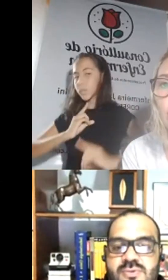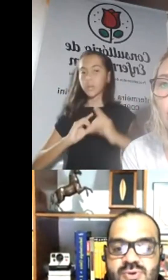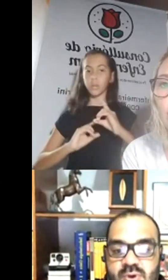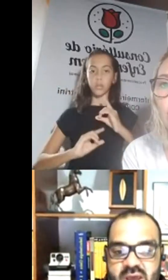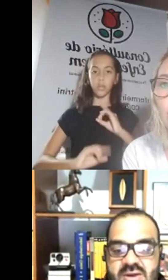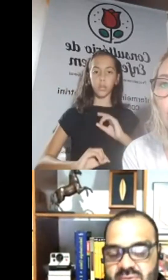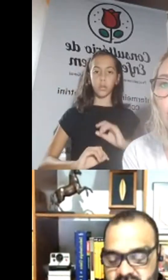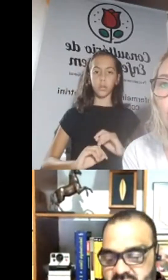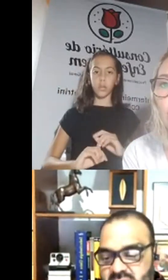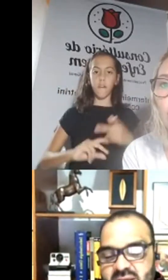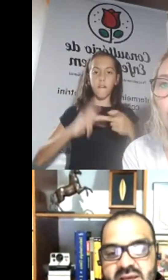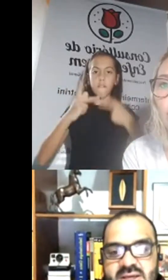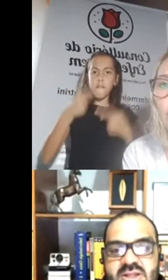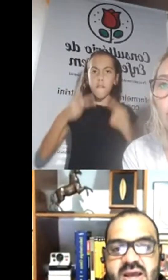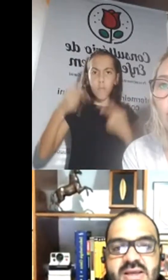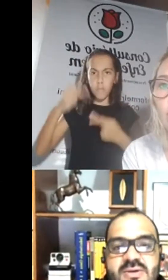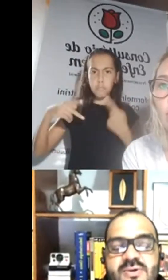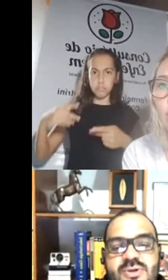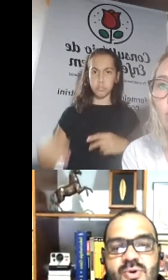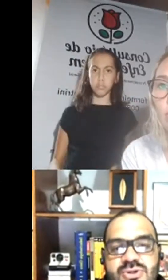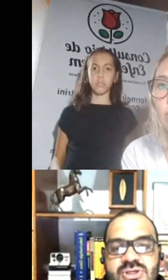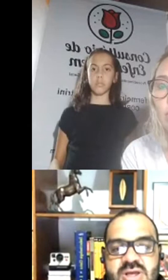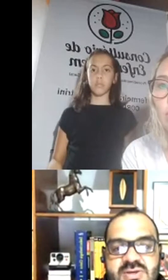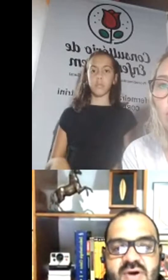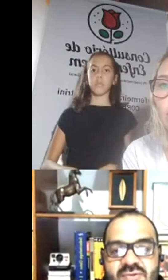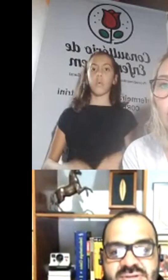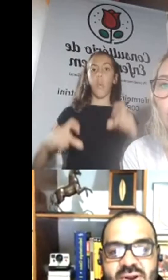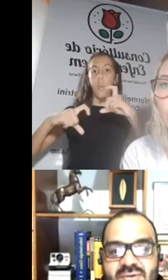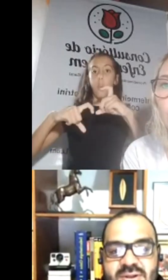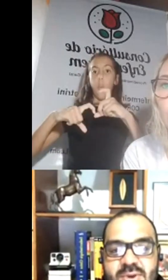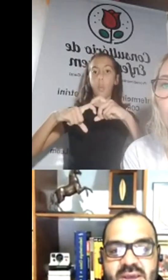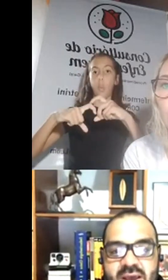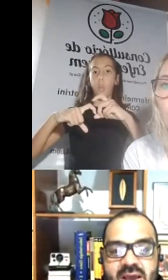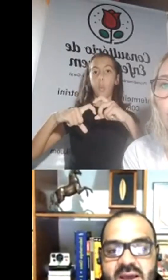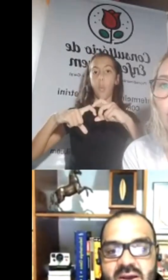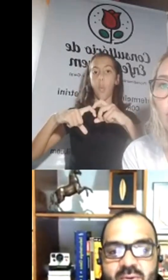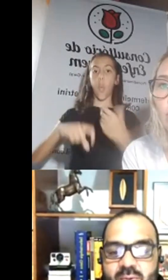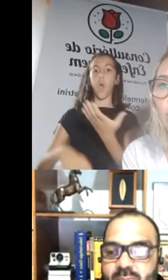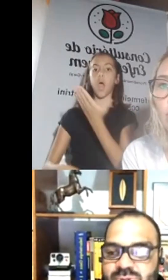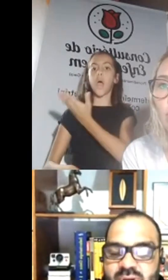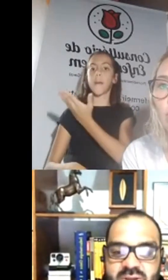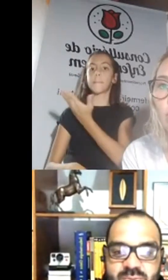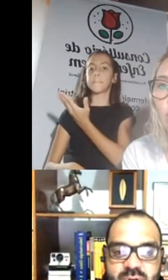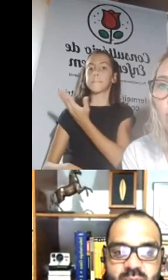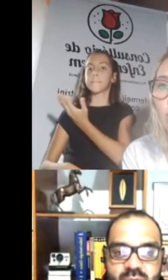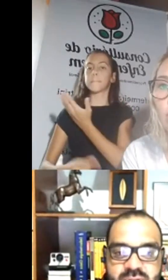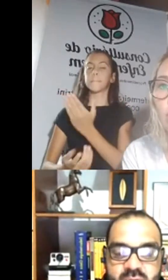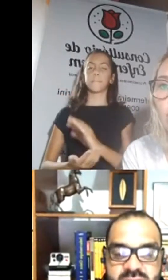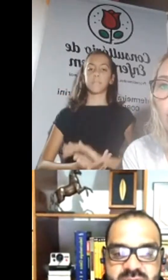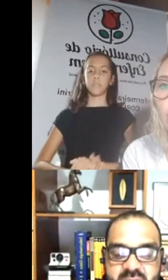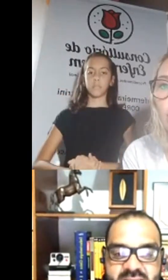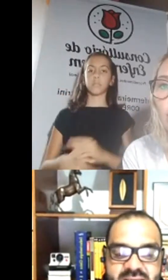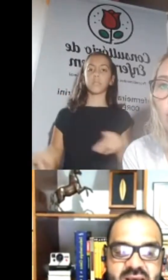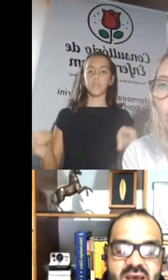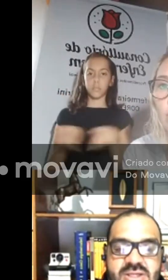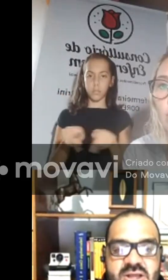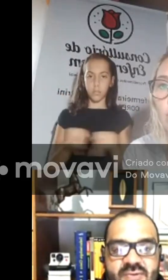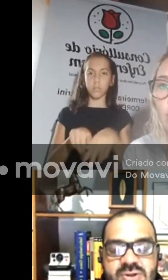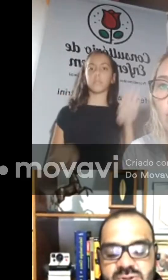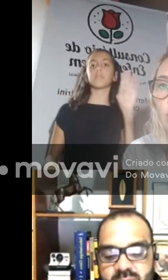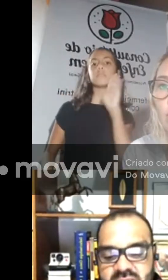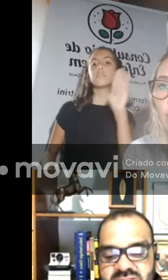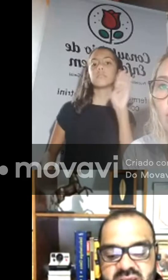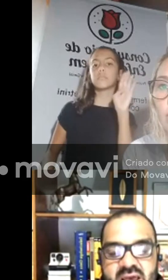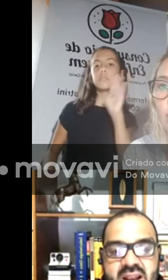o Dr. Érico, que está aí, o neurologista, que a gente vai fazer uma live também, que é uma pessoa que admiro muito e gosto demais. A gente está